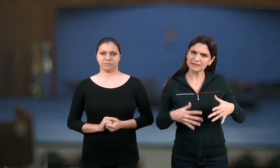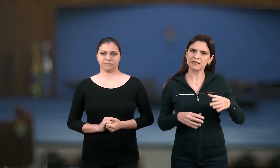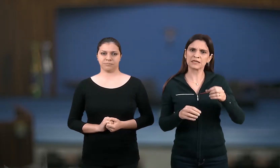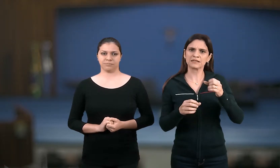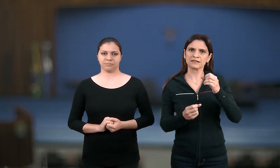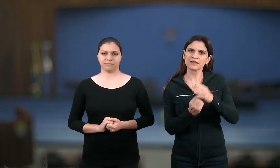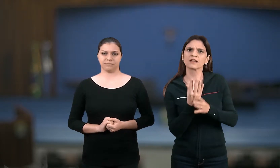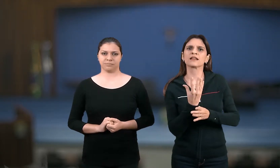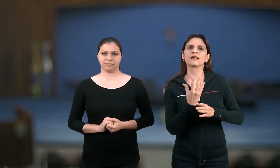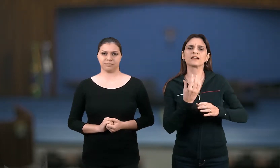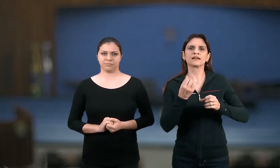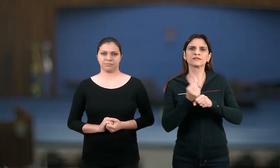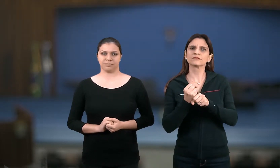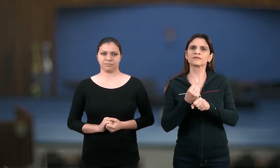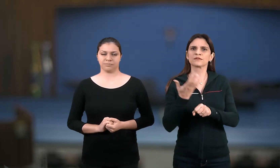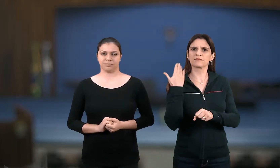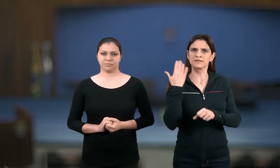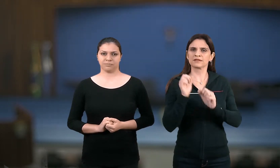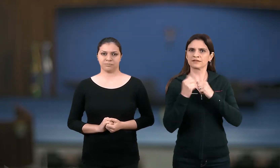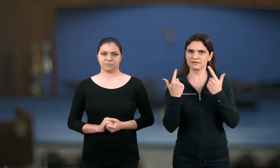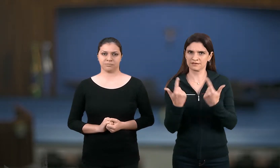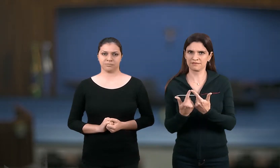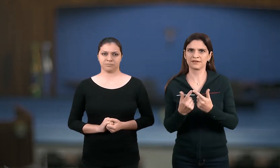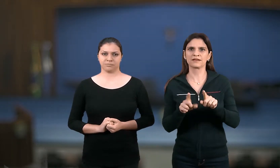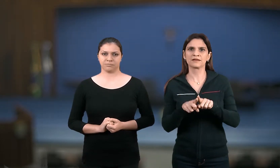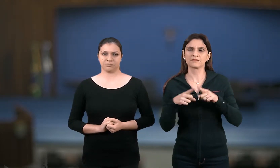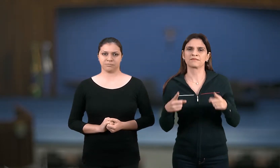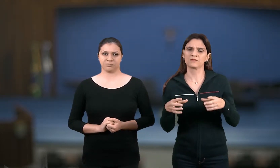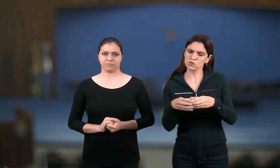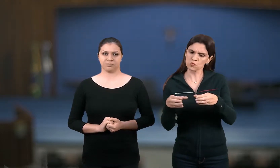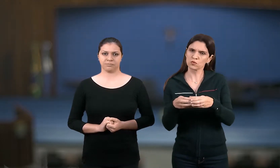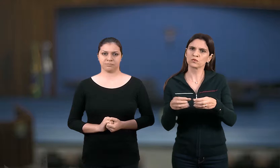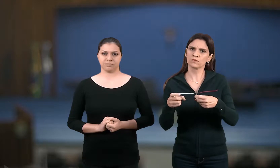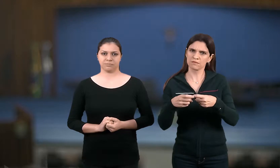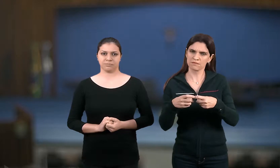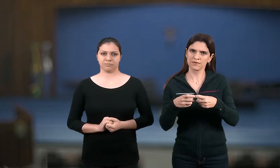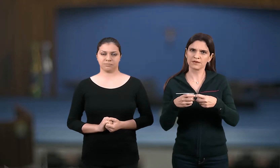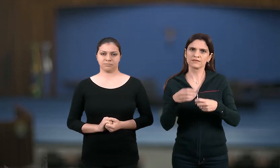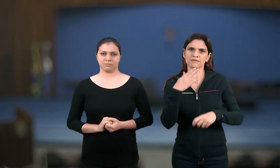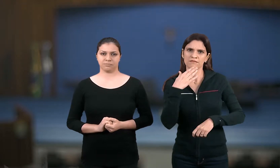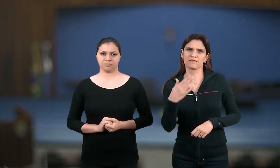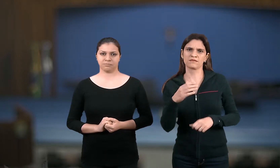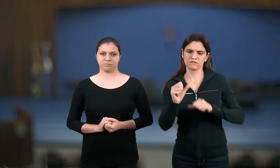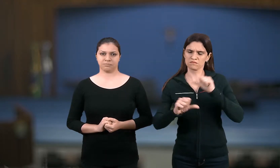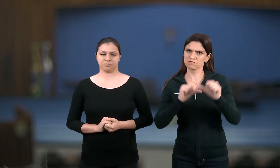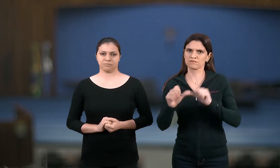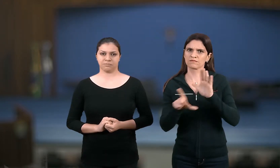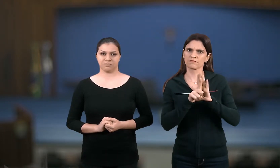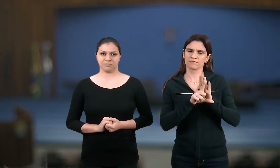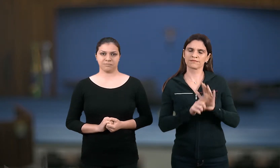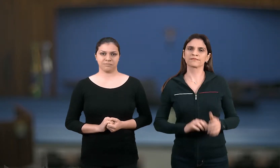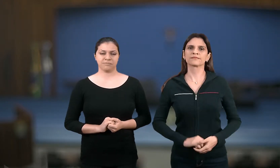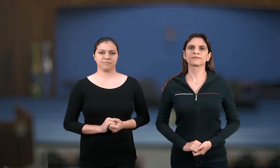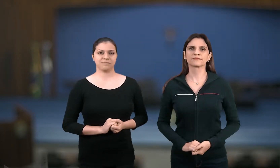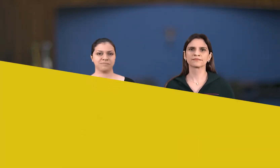ano passado especifica e proíbe essas práticas, mas a classe médica pediu